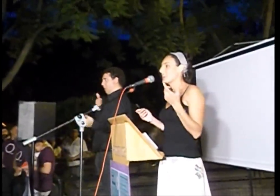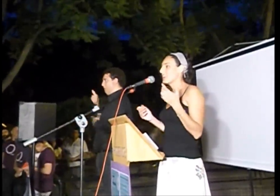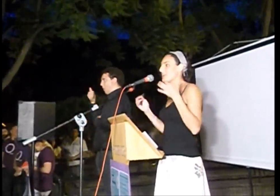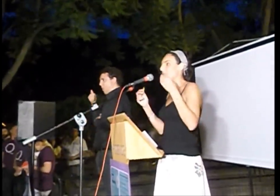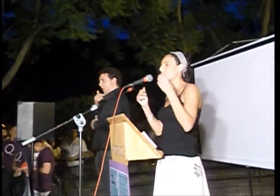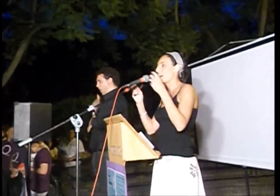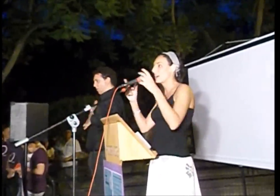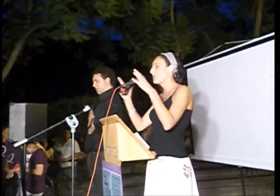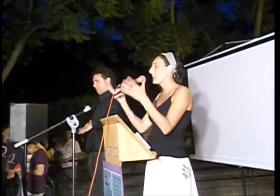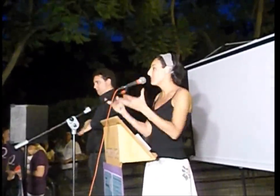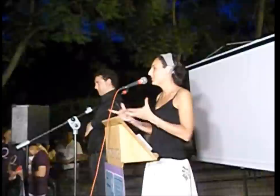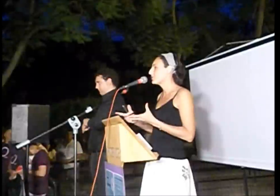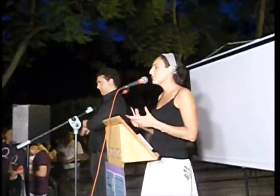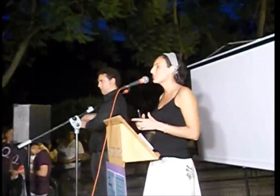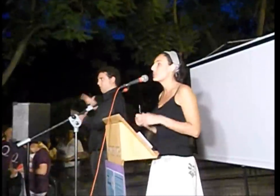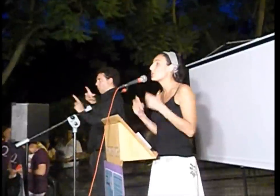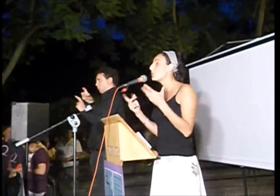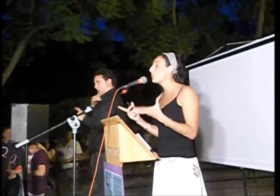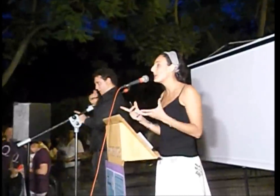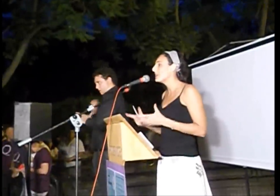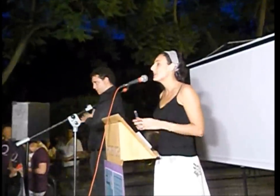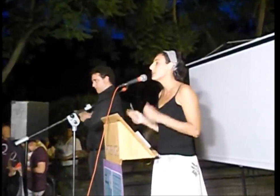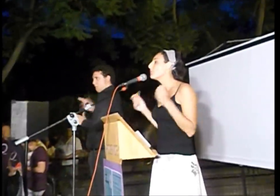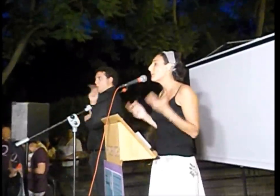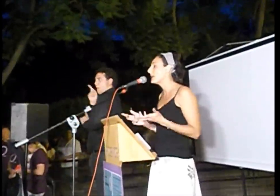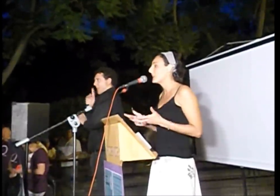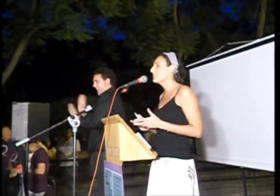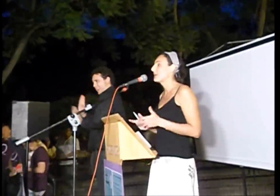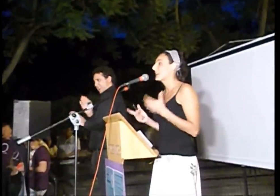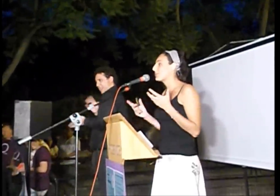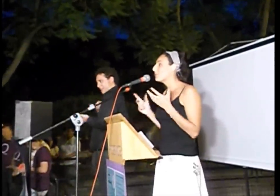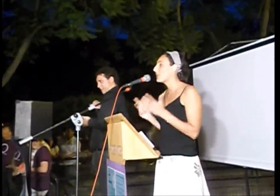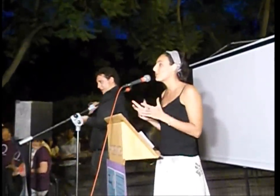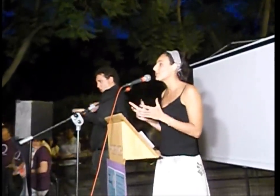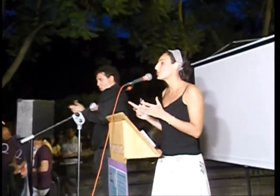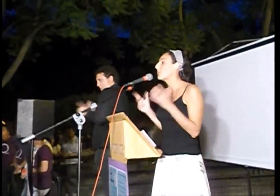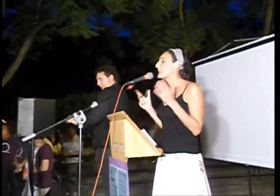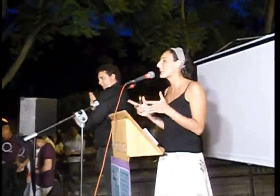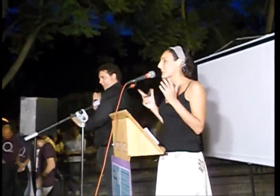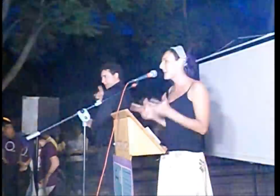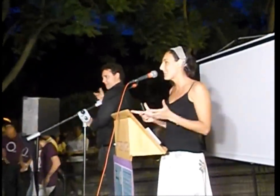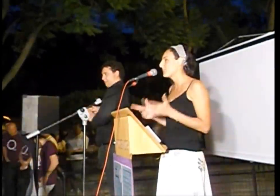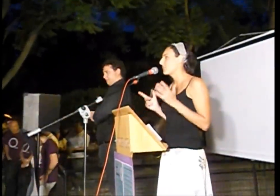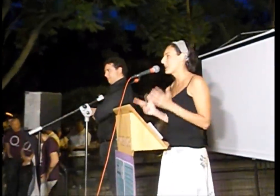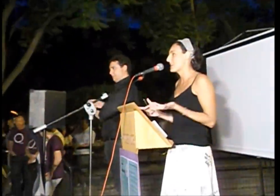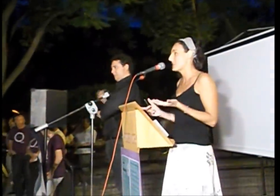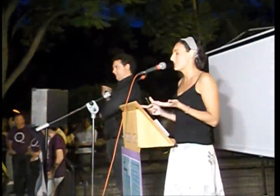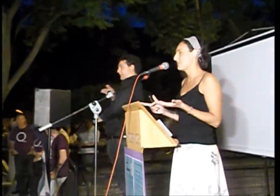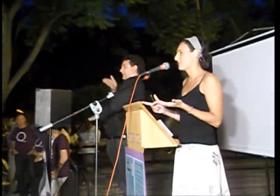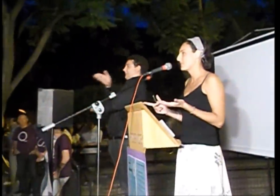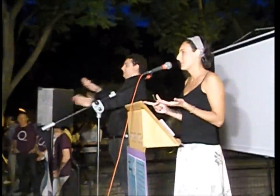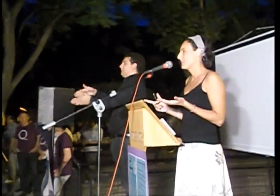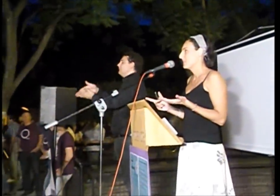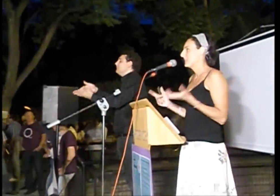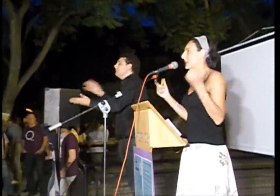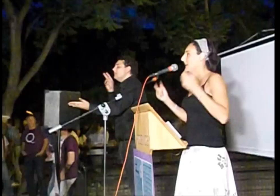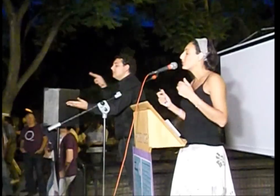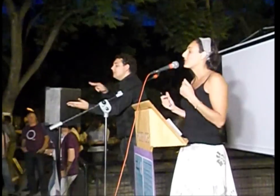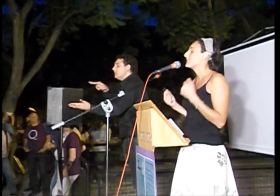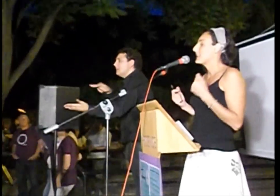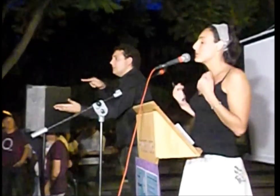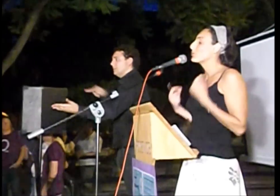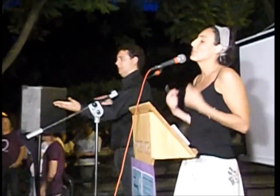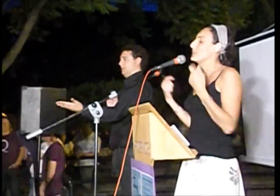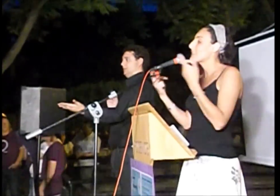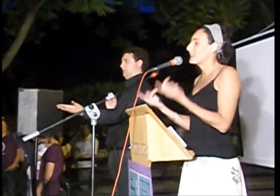ni ni una cámara de fotos ni un móvil ni un papel para que no podamos copiar nada de lo que hay ahí